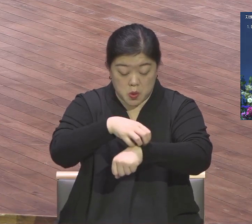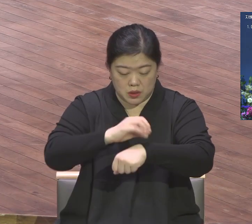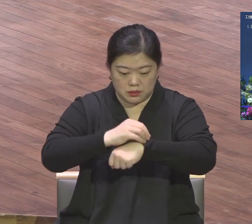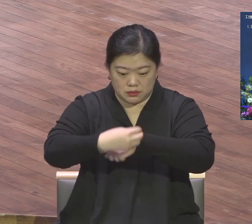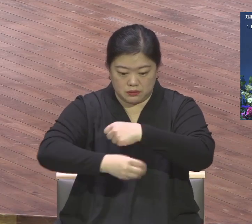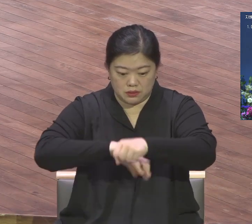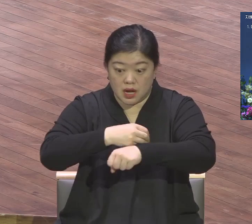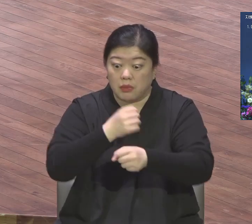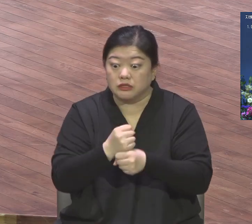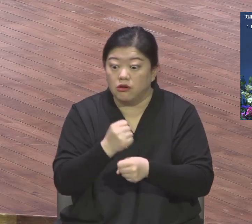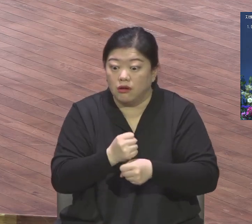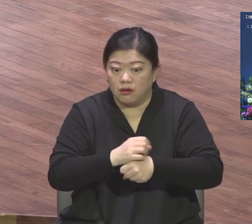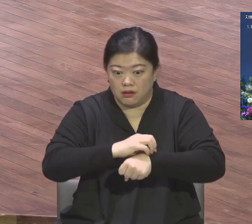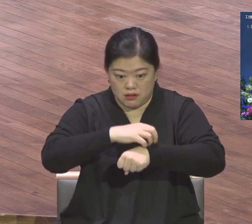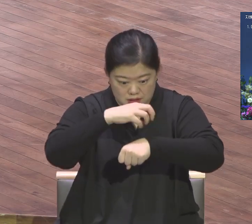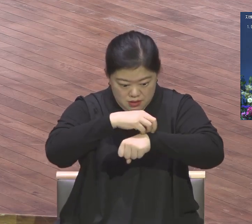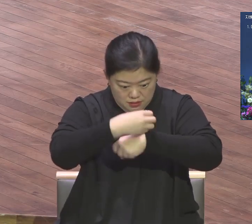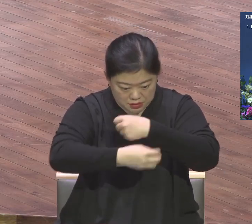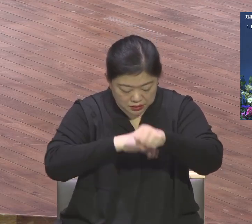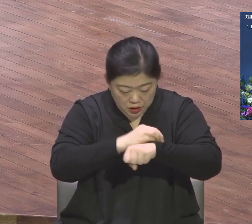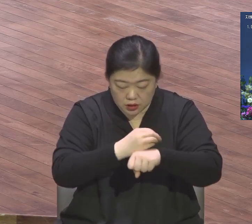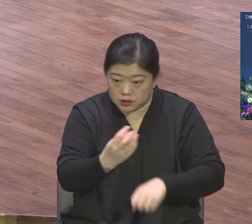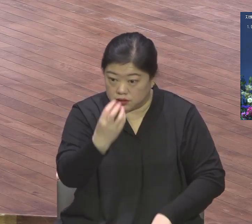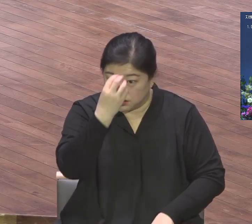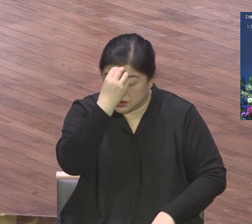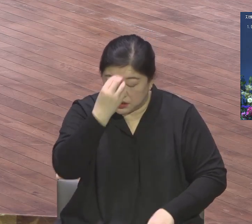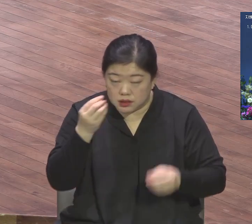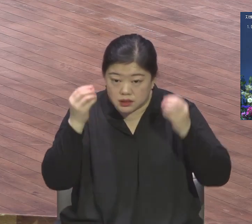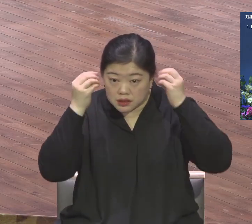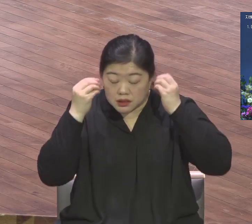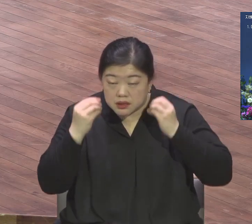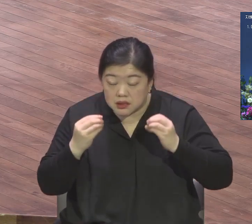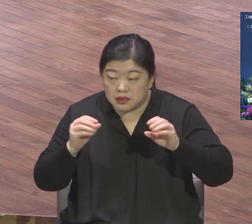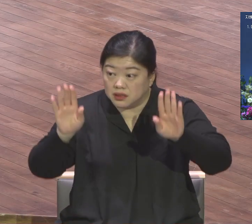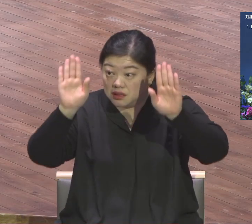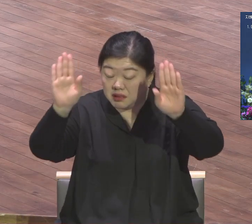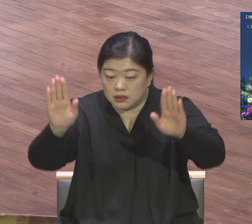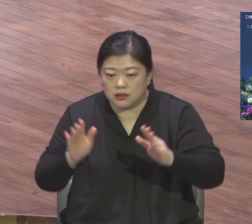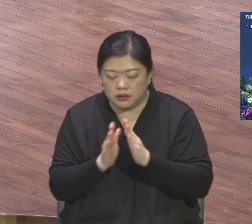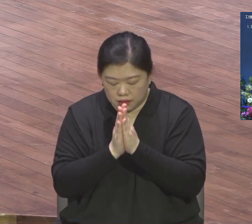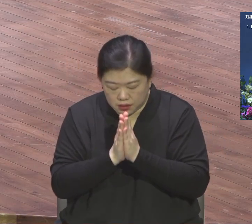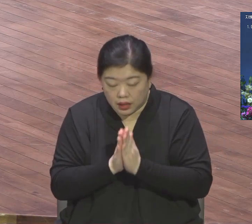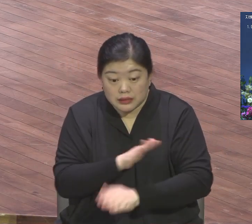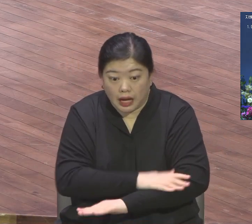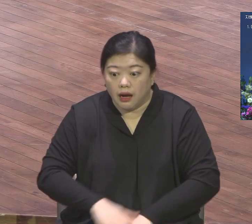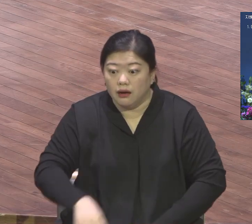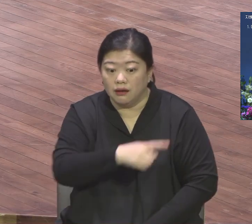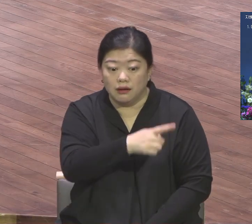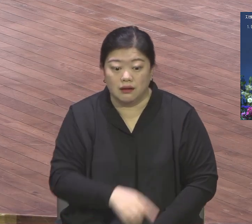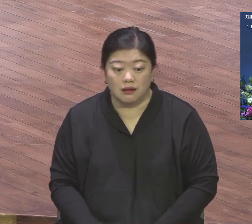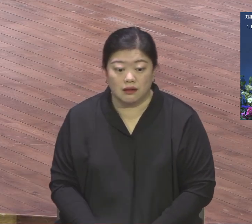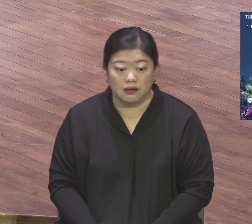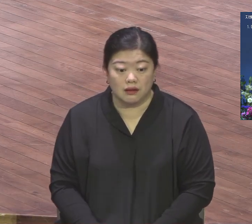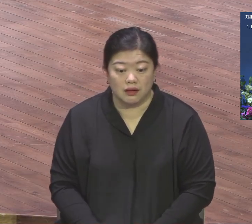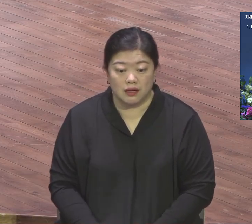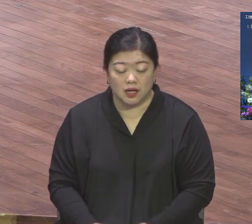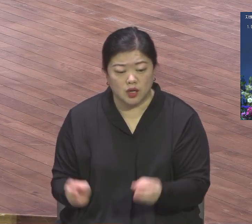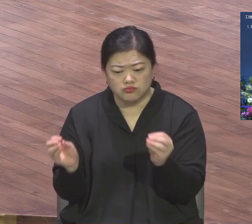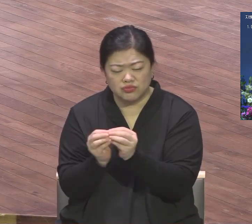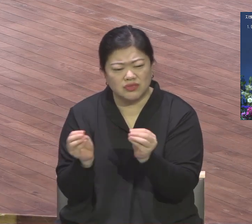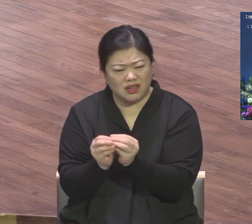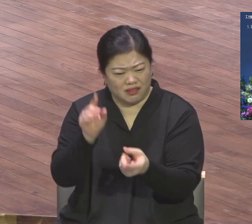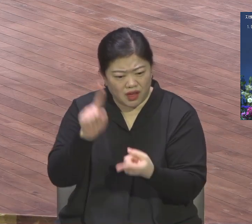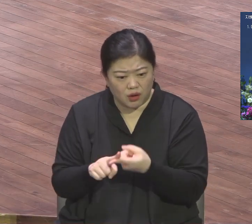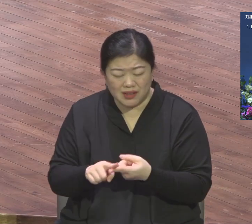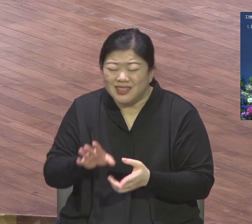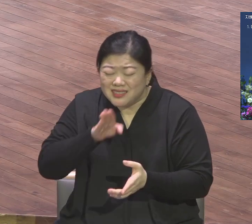이스라엘 사람들이 말씀의 영적 의미를 잘 몰라요. 모르는데 그냥 기록된 대로 기록된 대로 이 외적으로